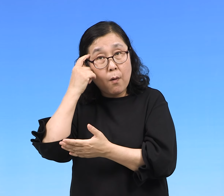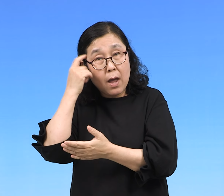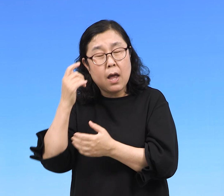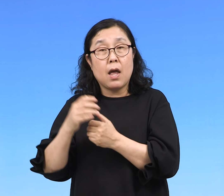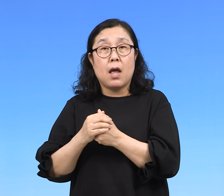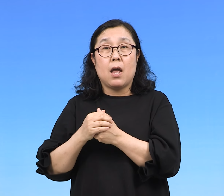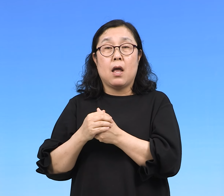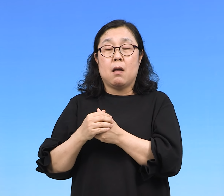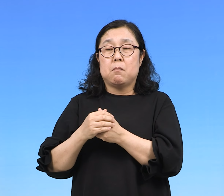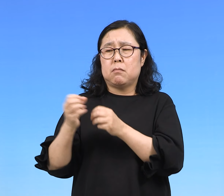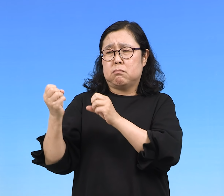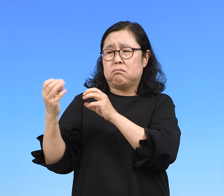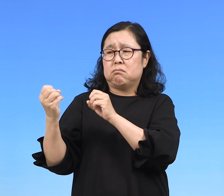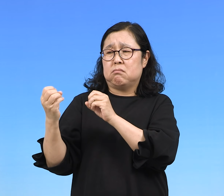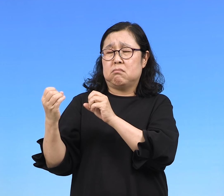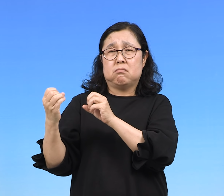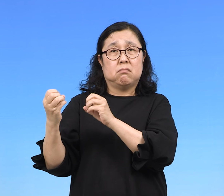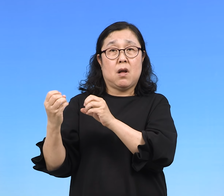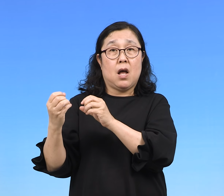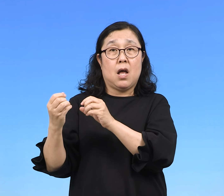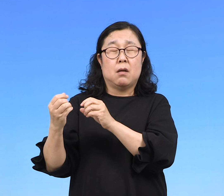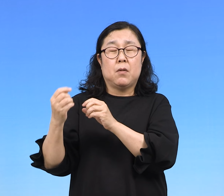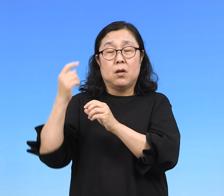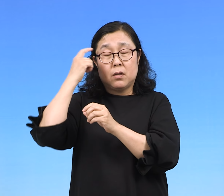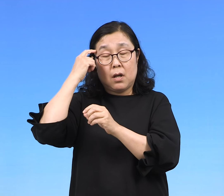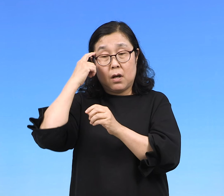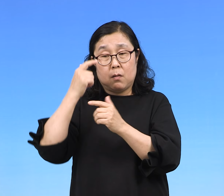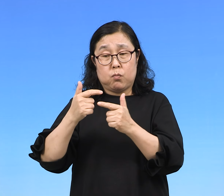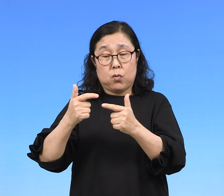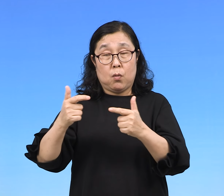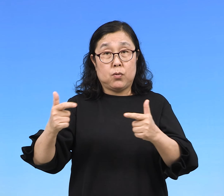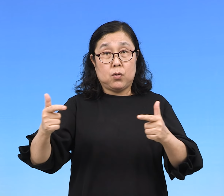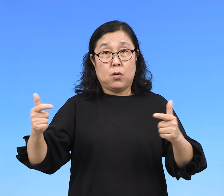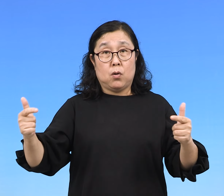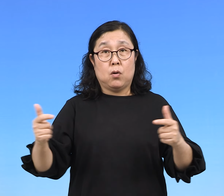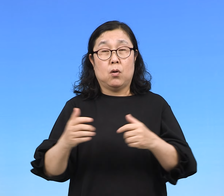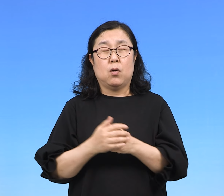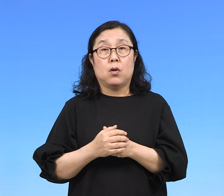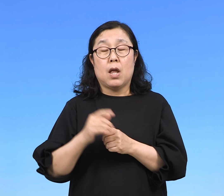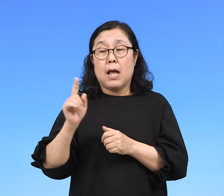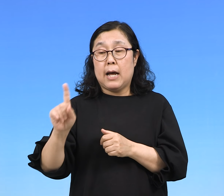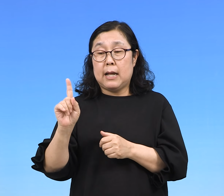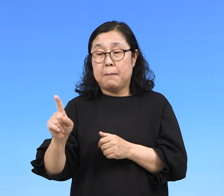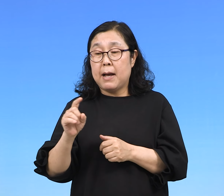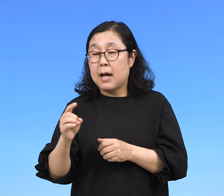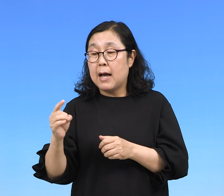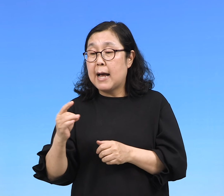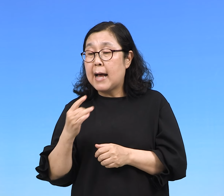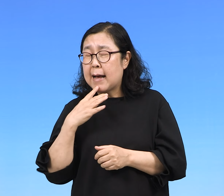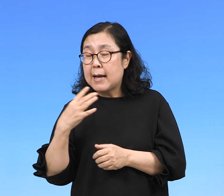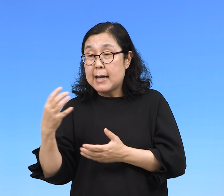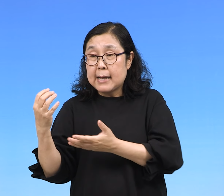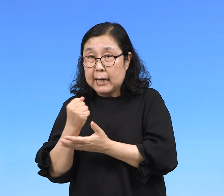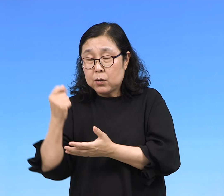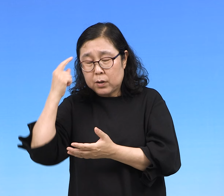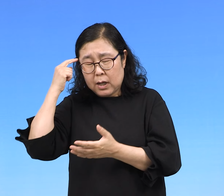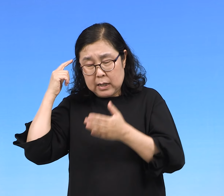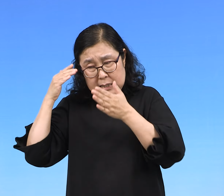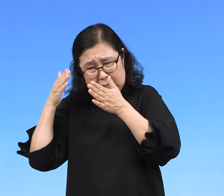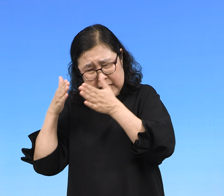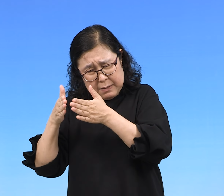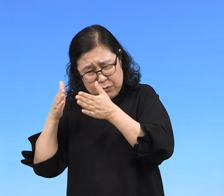말하면 안 됩니까? 자꾸 대화하고 하다 보면은 생각이 넓어지면, 이게 무슨 요한계시록 이거 하나만 가지고 너무 이게